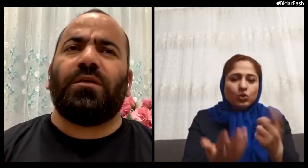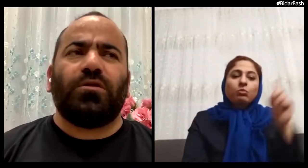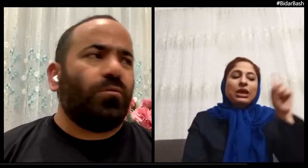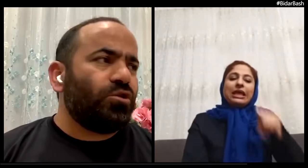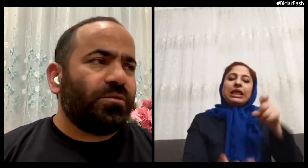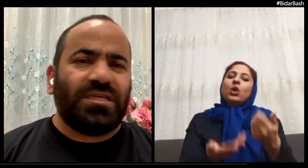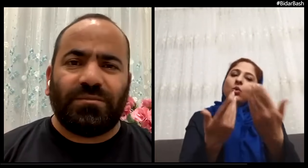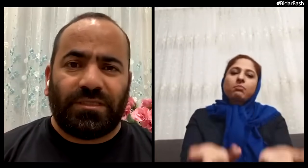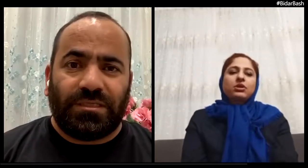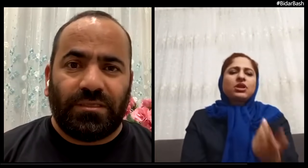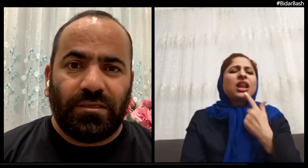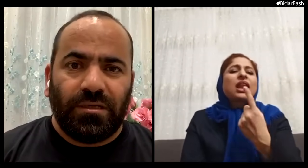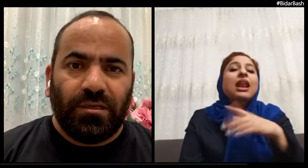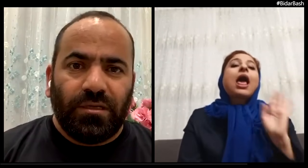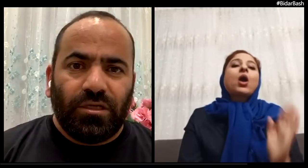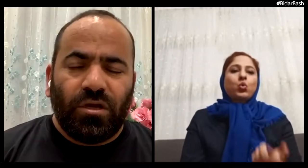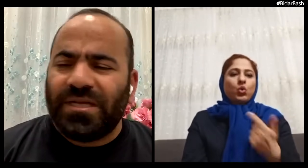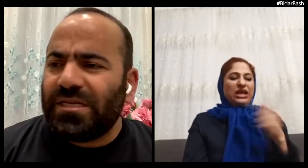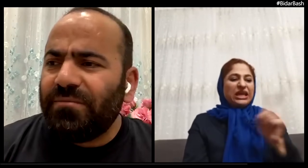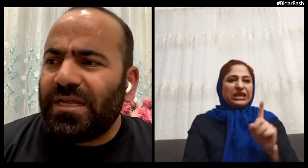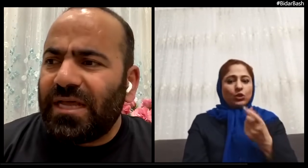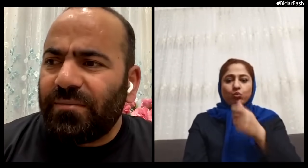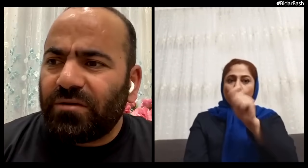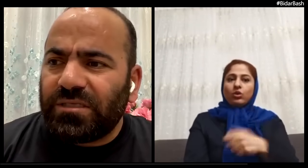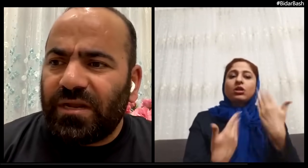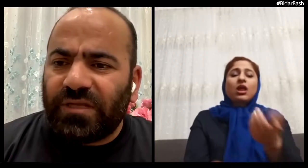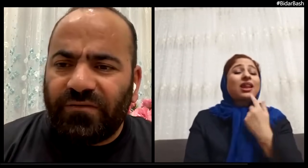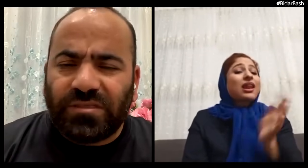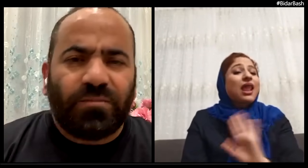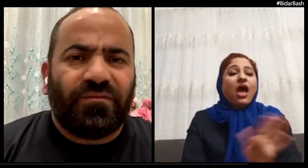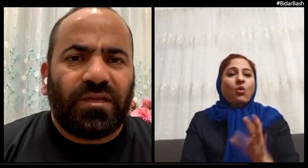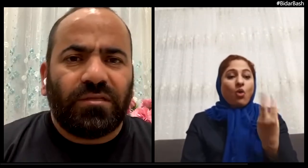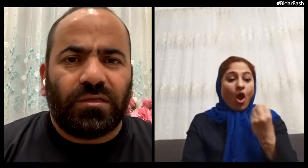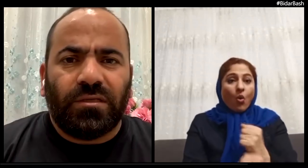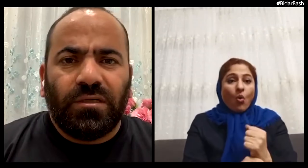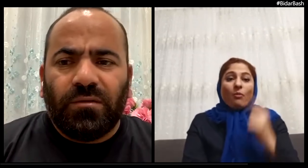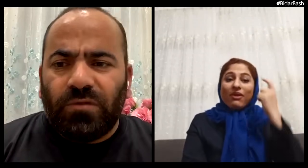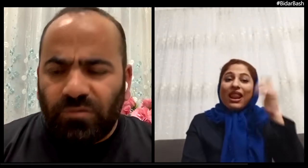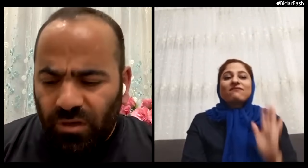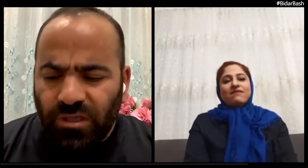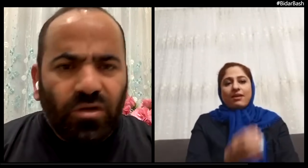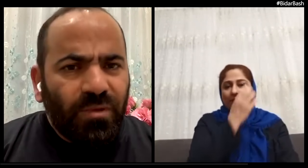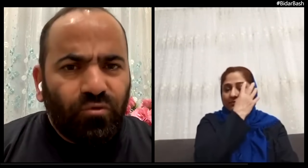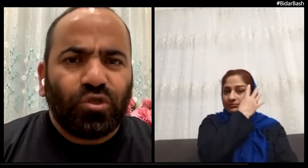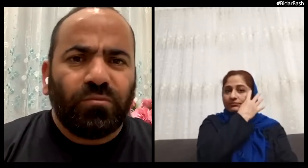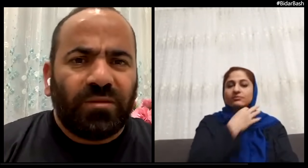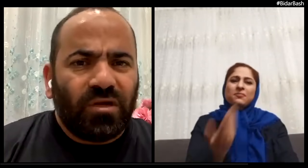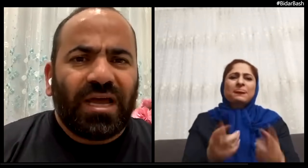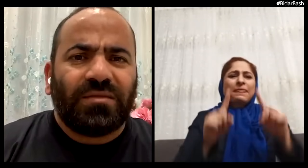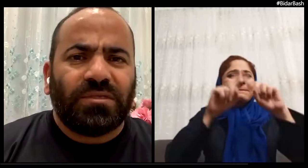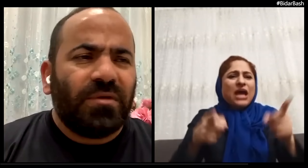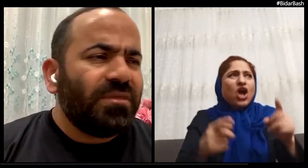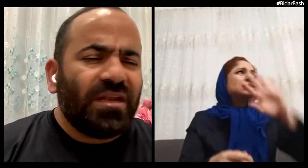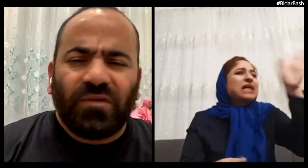برای چی مگه بعد آمارش به کسی بدی؟ یا مثلا میرن در مغازه، طرف حساب دفتری داره، میاد میگه آقا اینا رو من پولشو میدم،